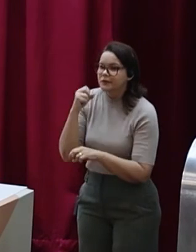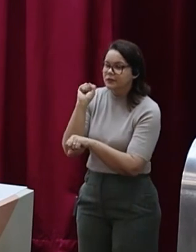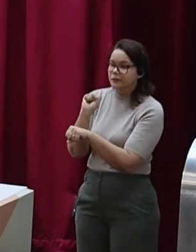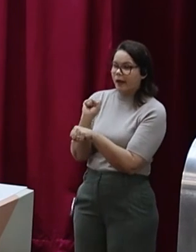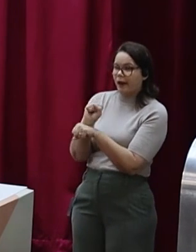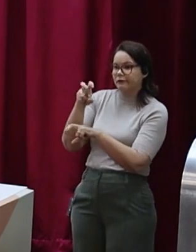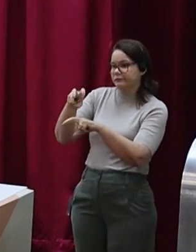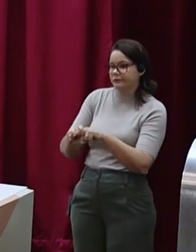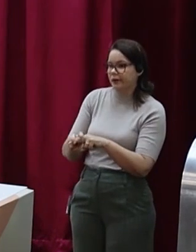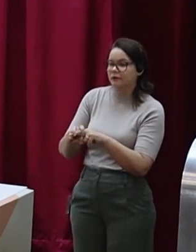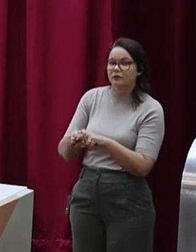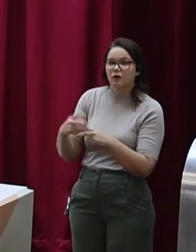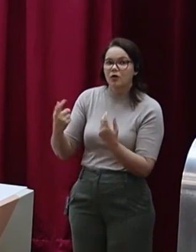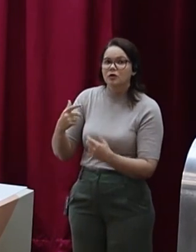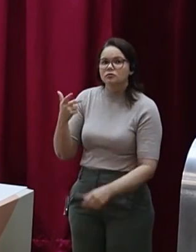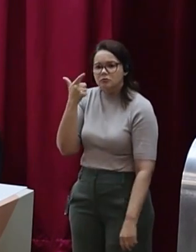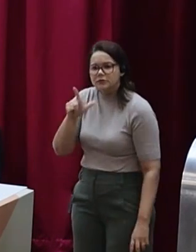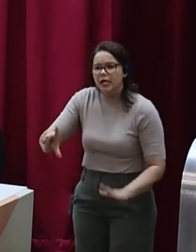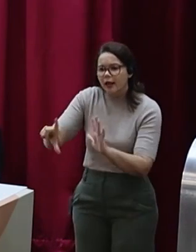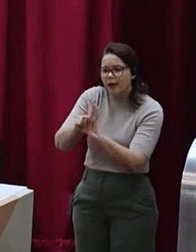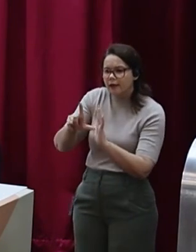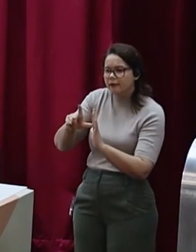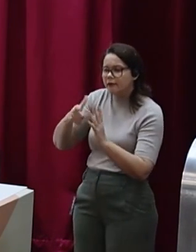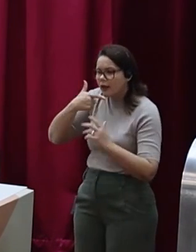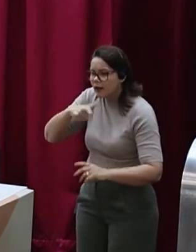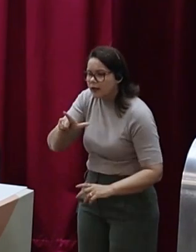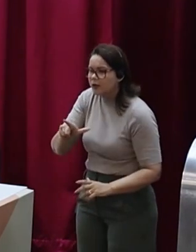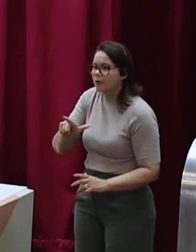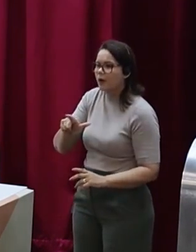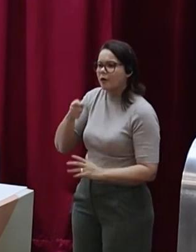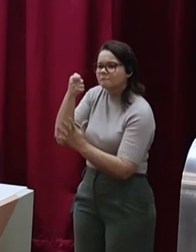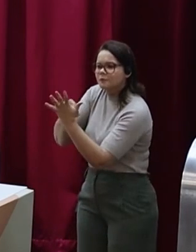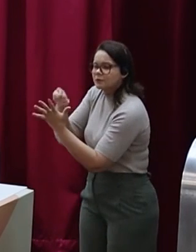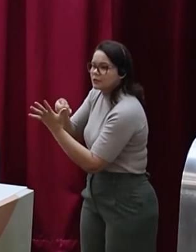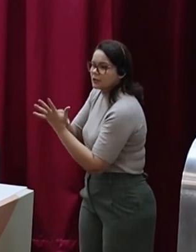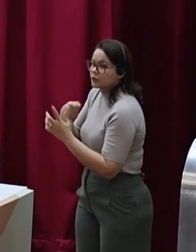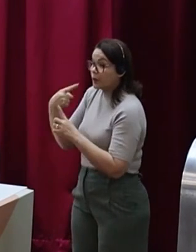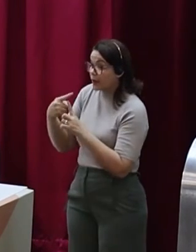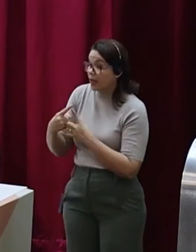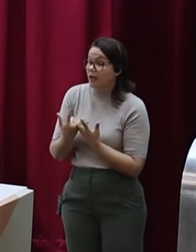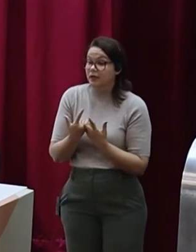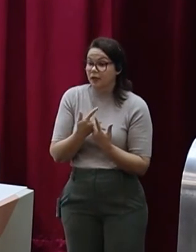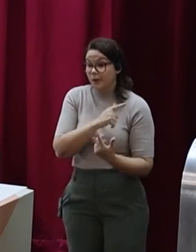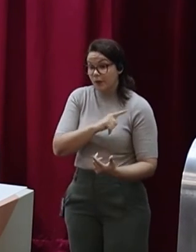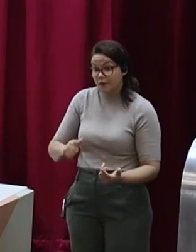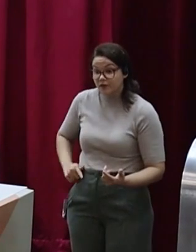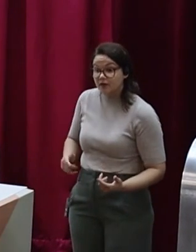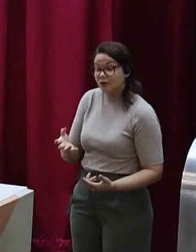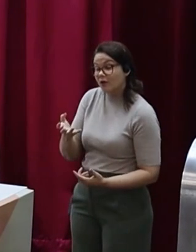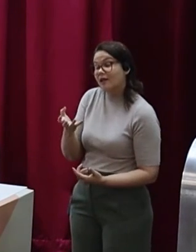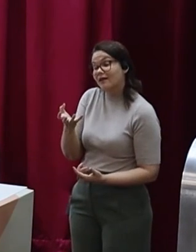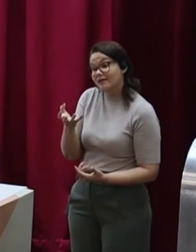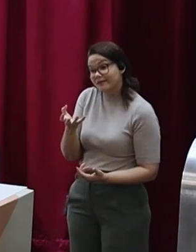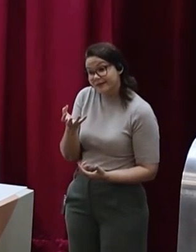gobierno que está, cuando asumió, quiso eliminar la Secretaría de Políticas Lingüísticas. Es eliminar la ley de lenguas. Y